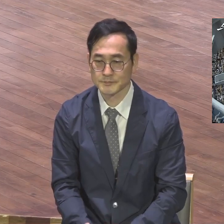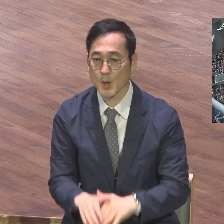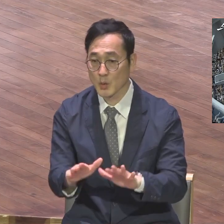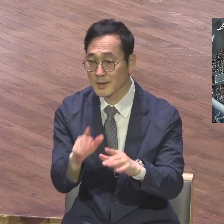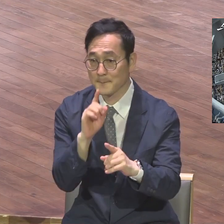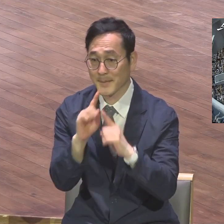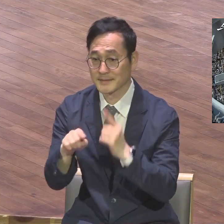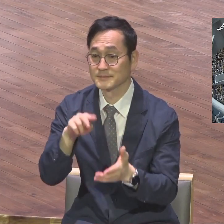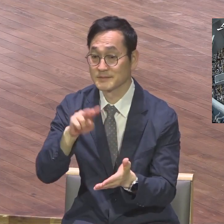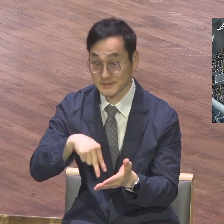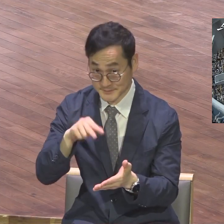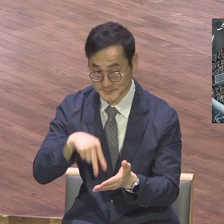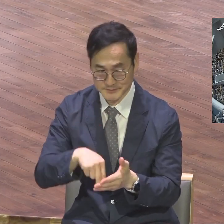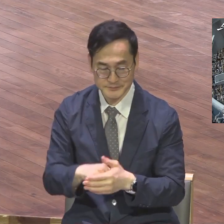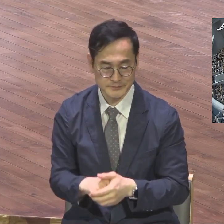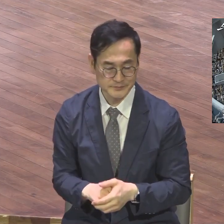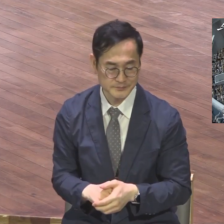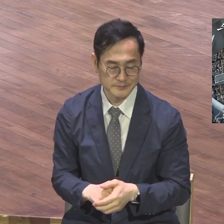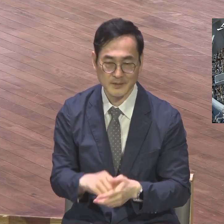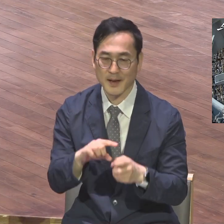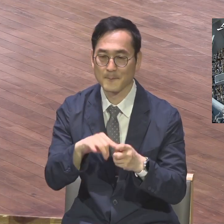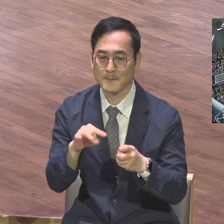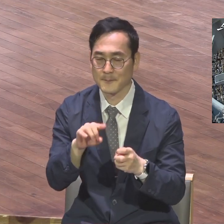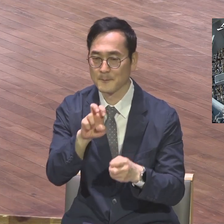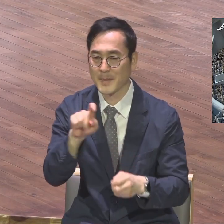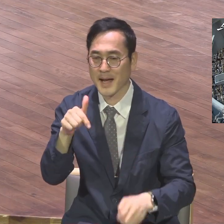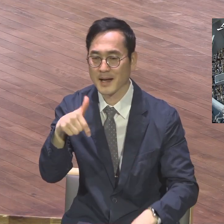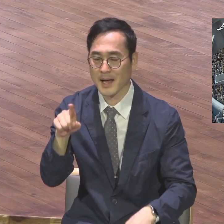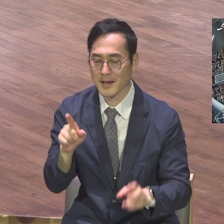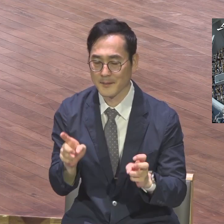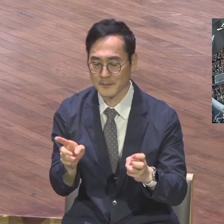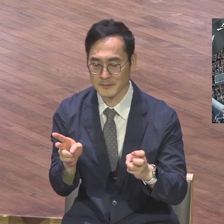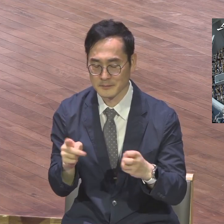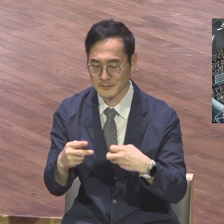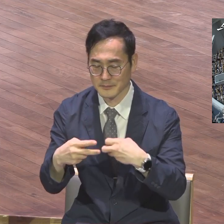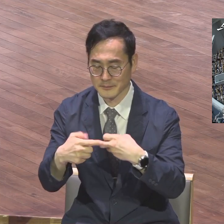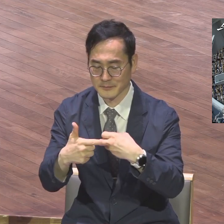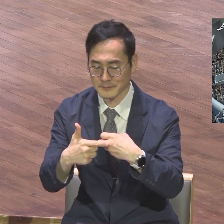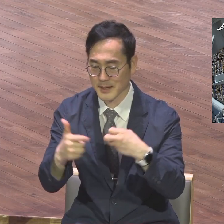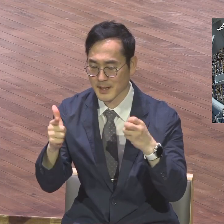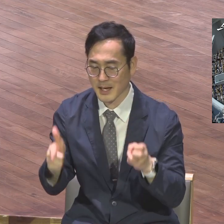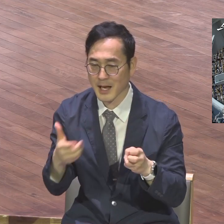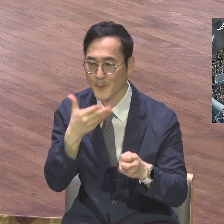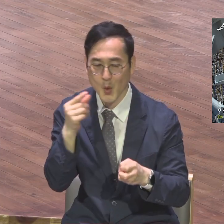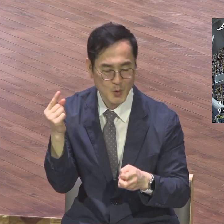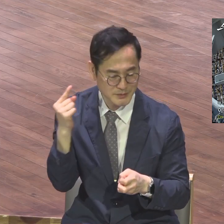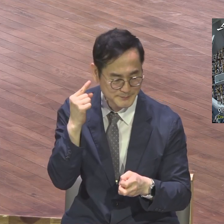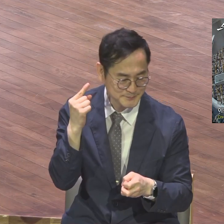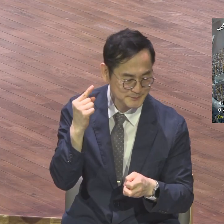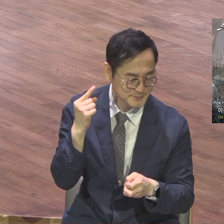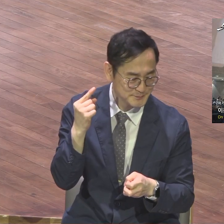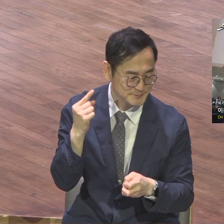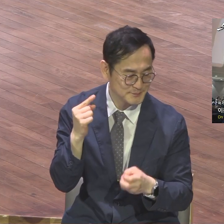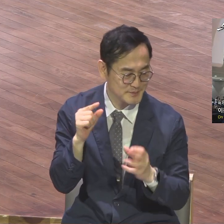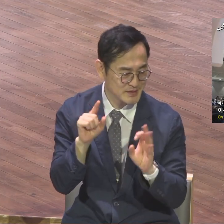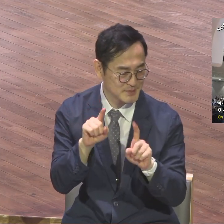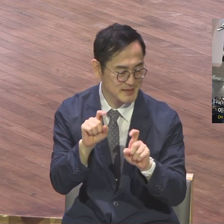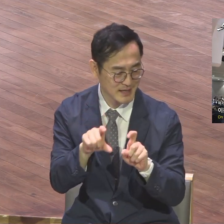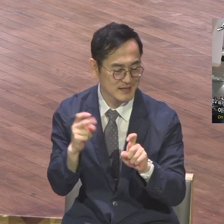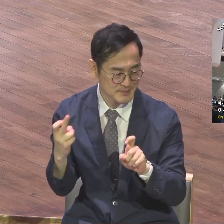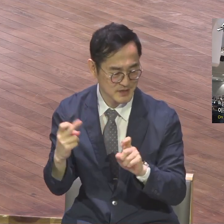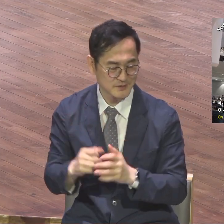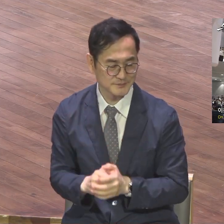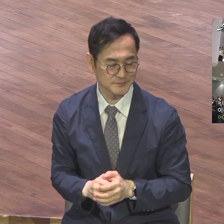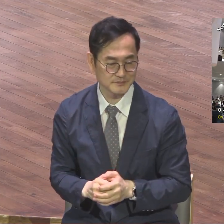오늘 은혜 받고 성취될 하나님의 말씀은 마가복음 11장 12절에서 14절까지의 말씀입니다. 이튿날